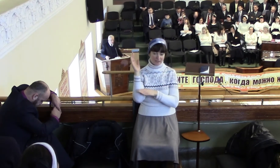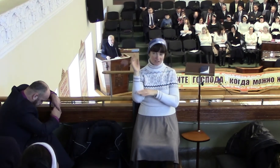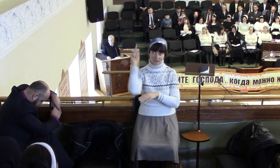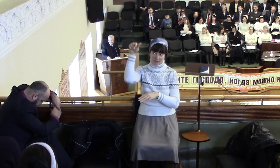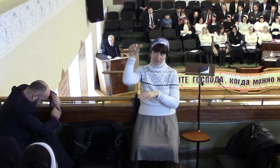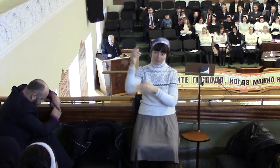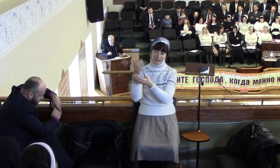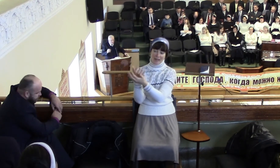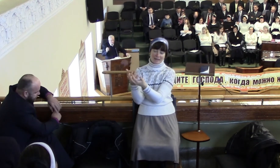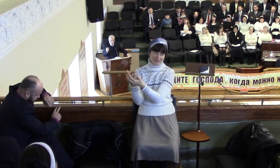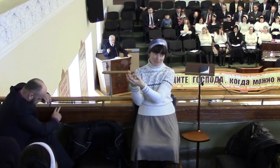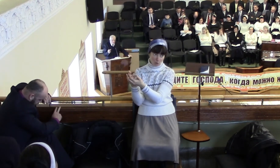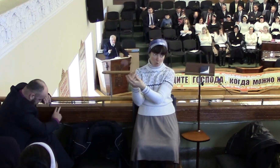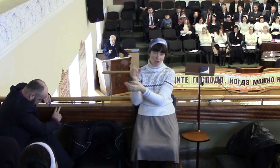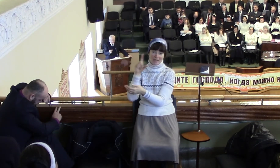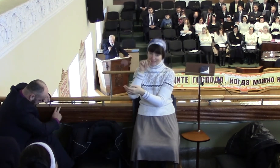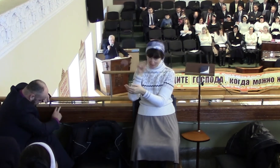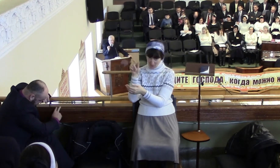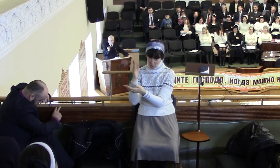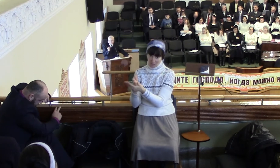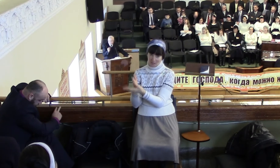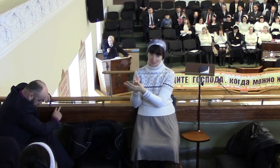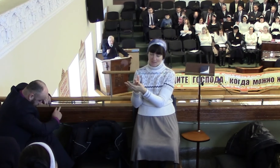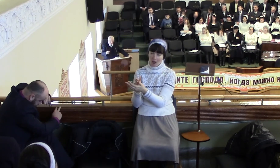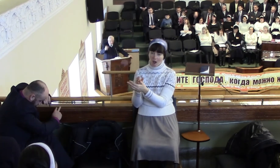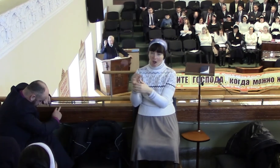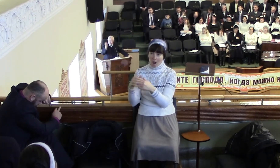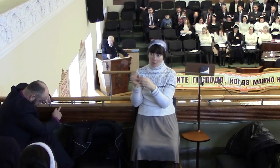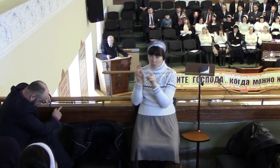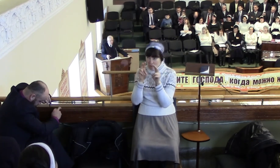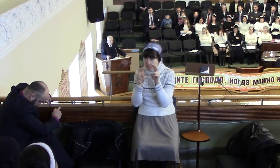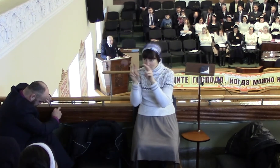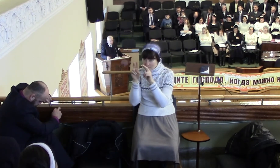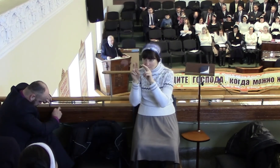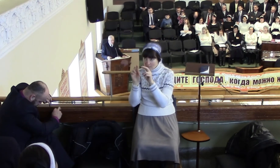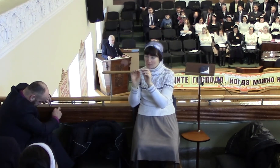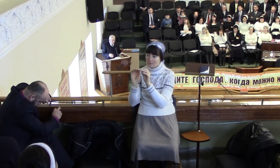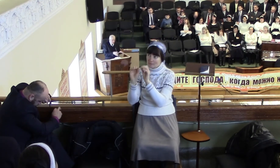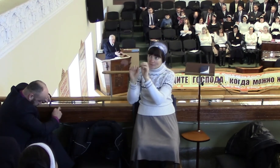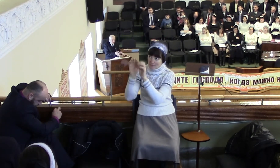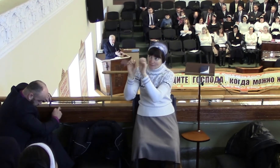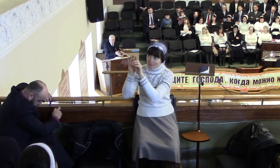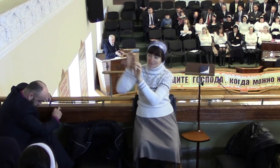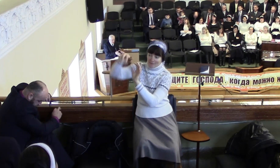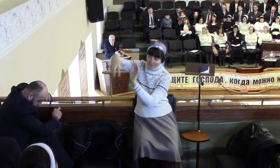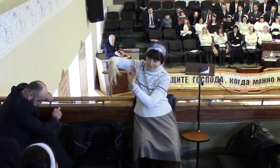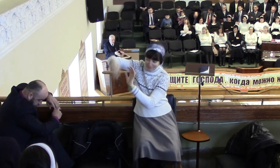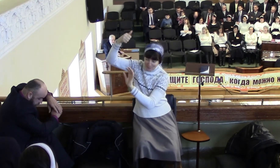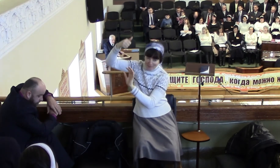Прилетает сорока, заглядывает в гнезда, вытаскивает птенчику, бросает на землю и потом